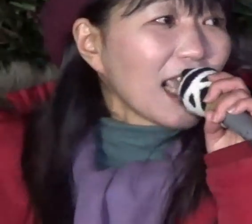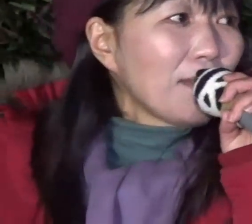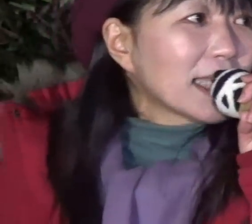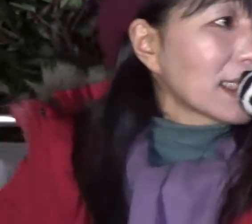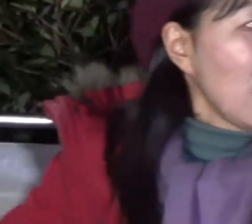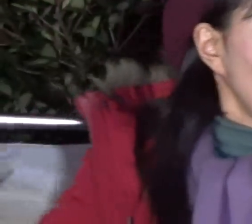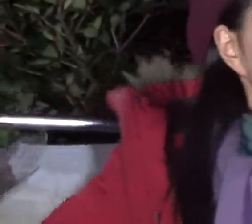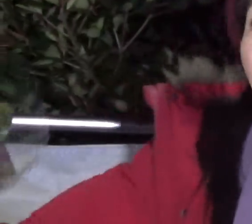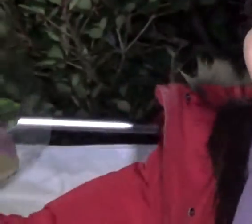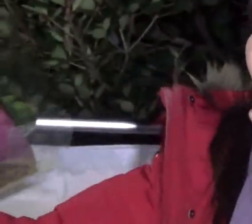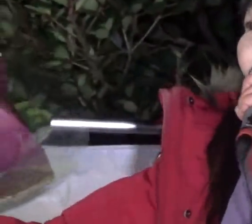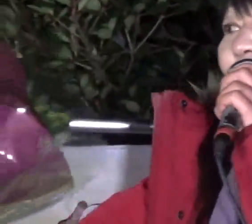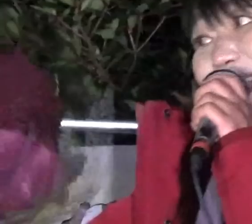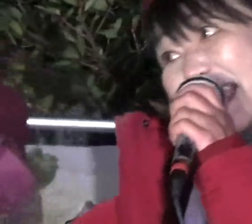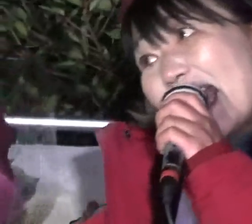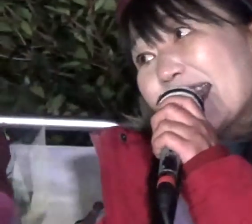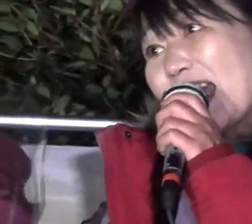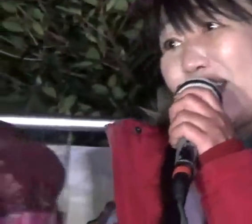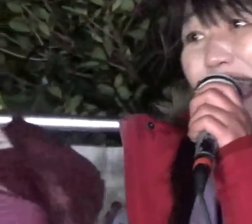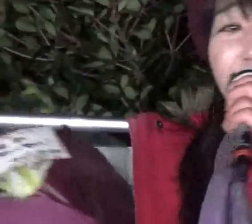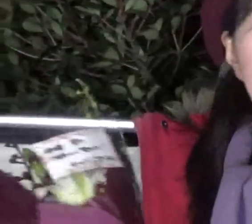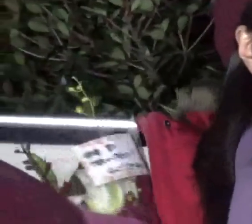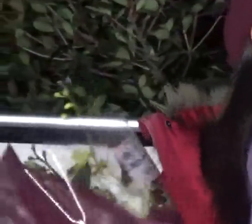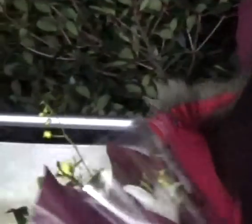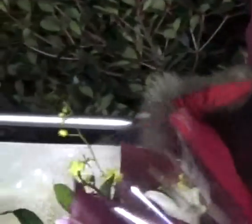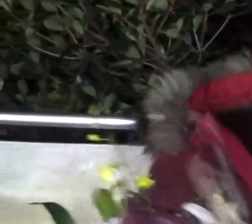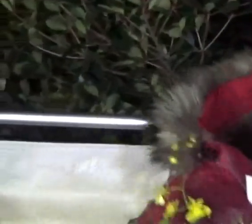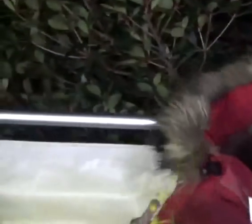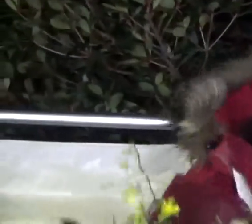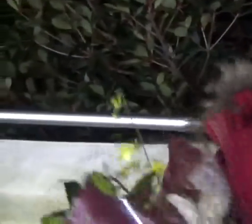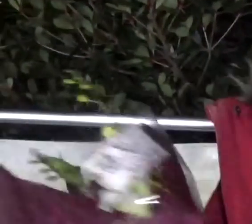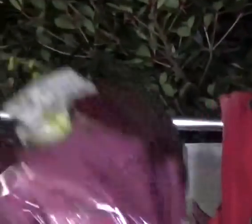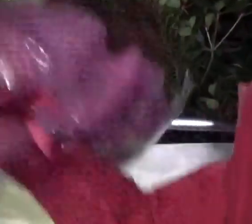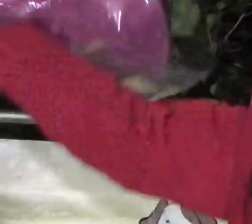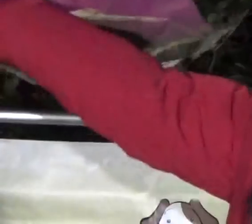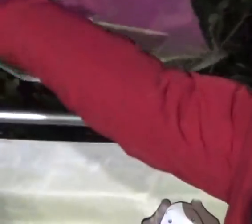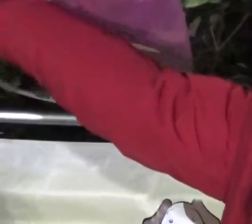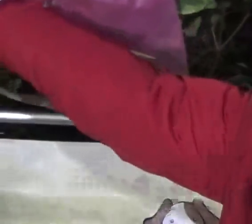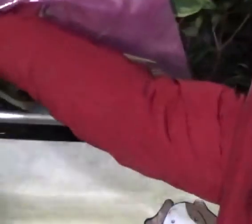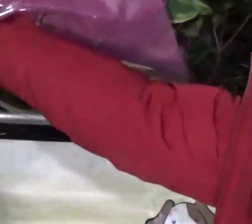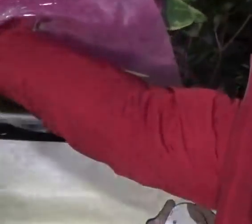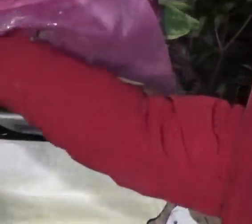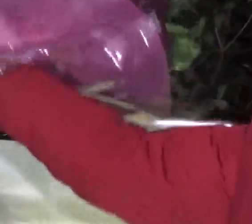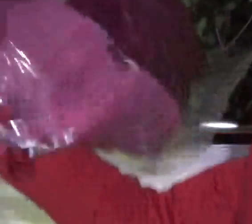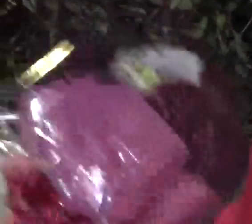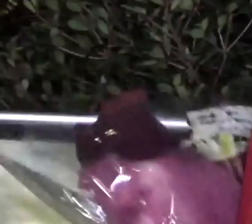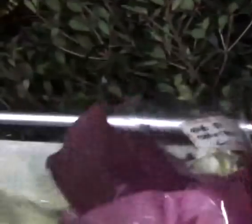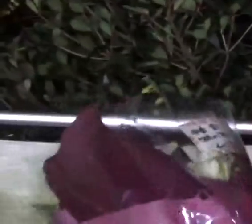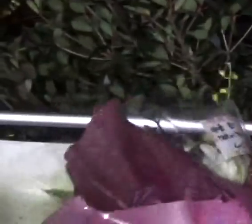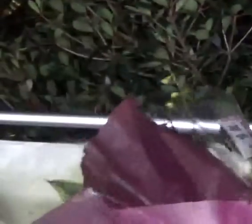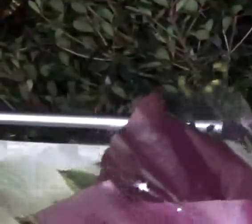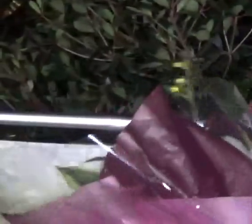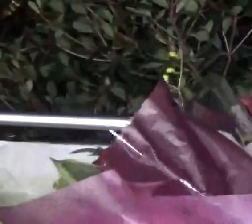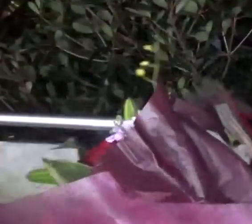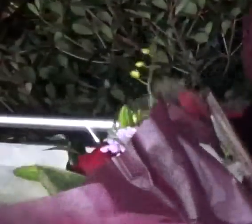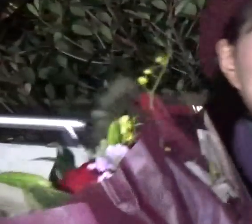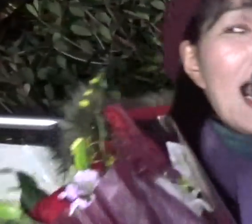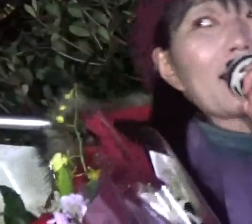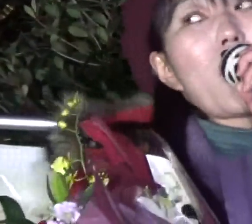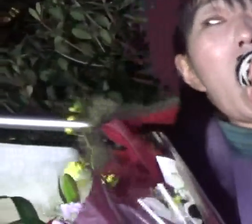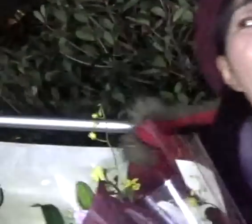ないで行っています。みんな幸せになりたくて行ってきます。これからも声を上げていきましょう。